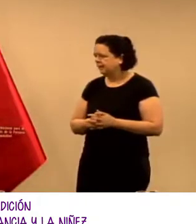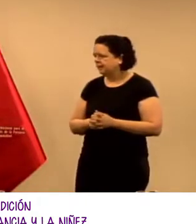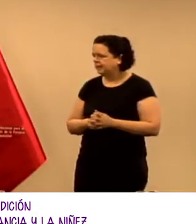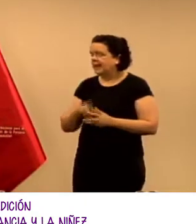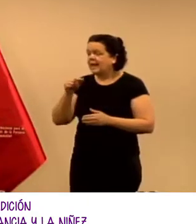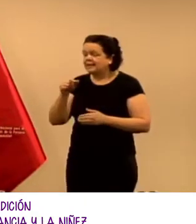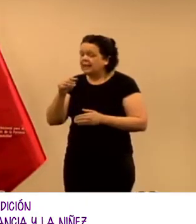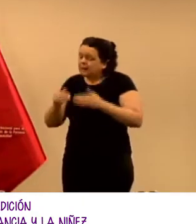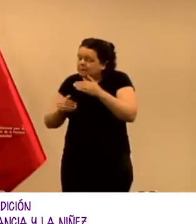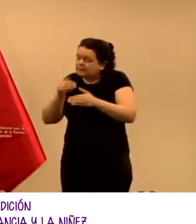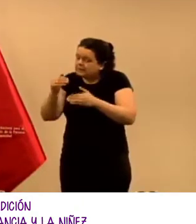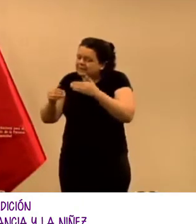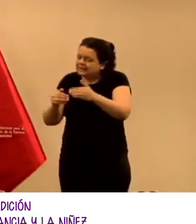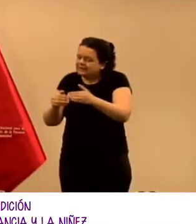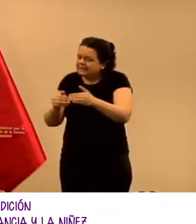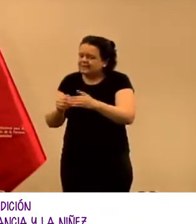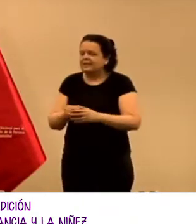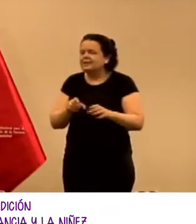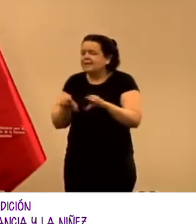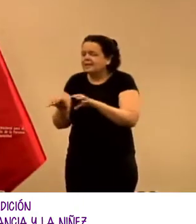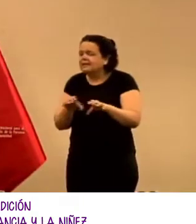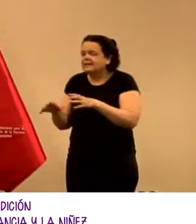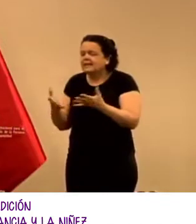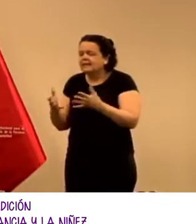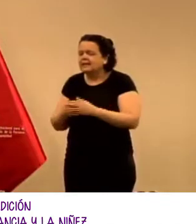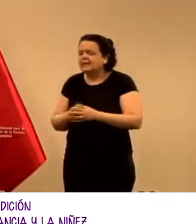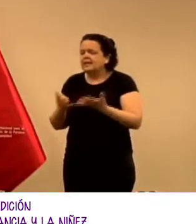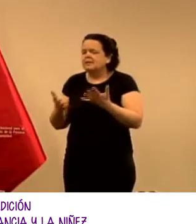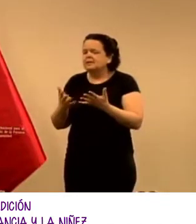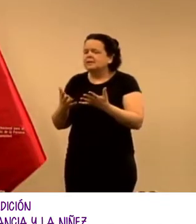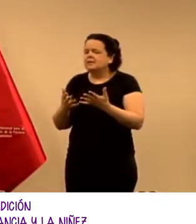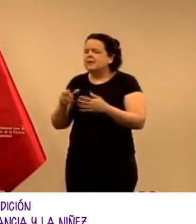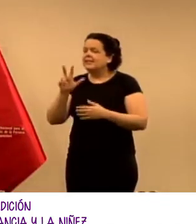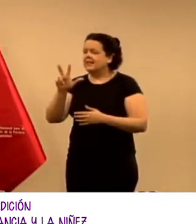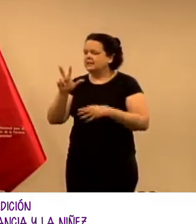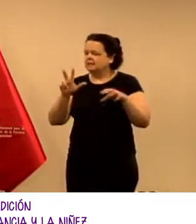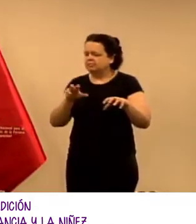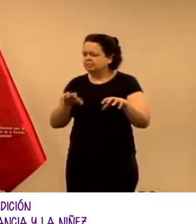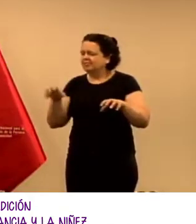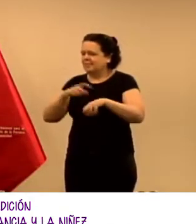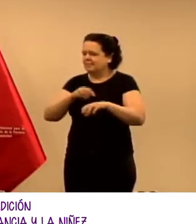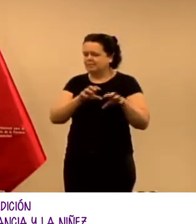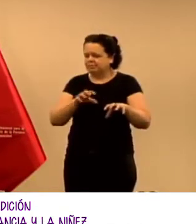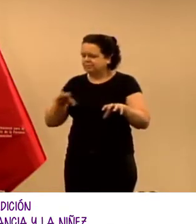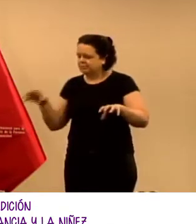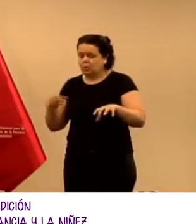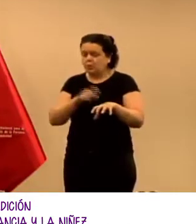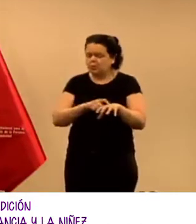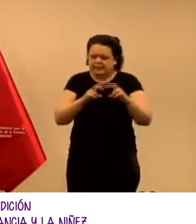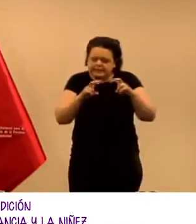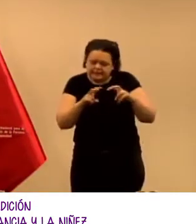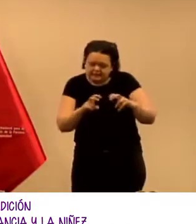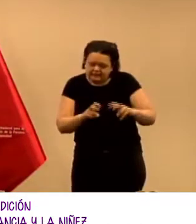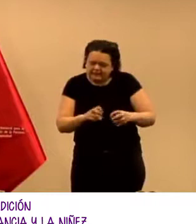El proceso de elaboración constó de 3 etapas diferentes. Una, de la revisión de